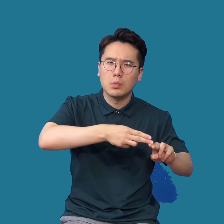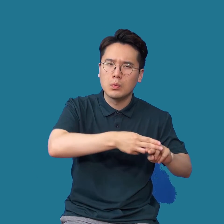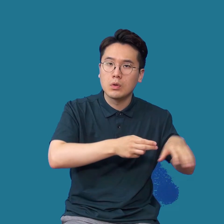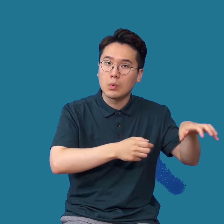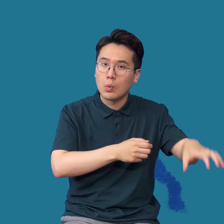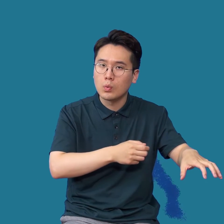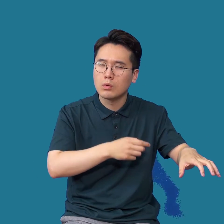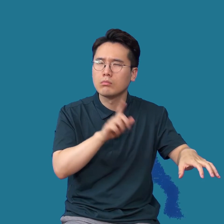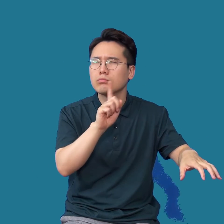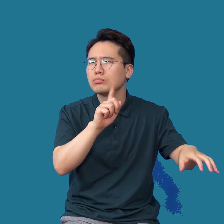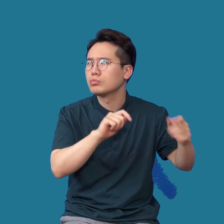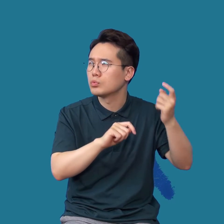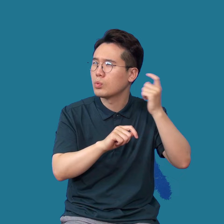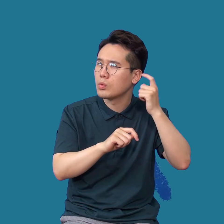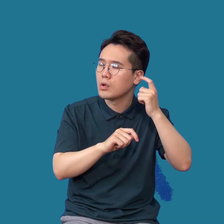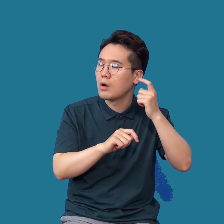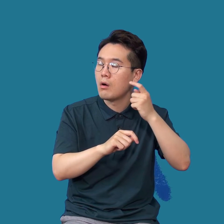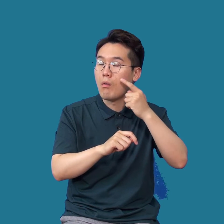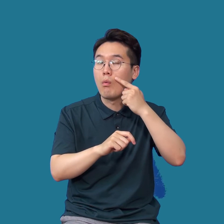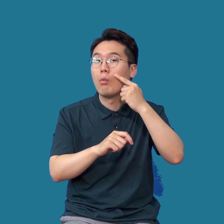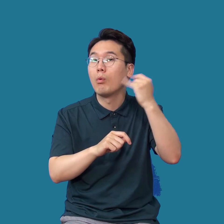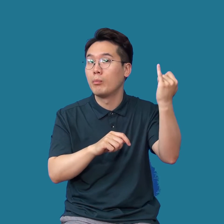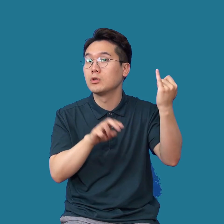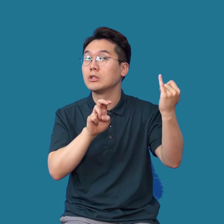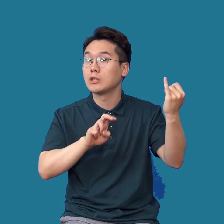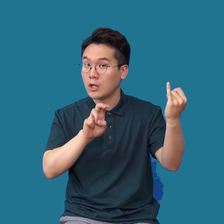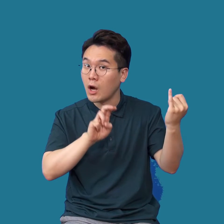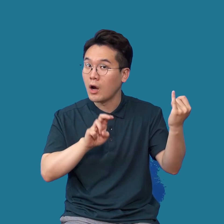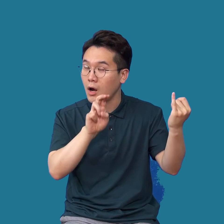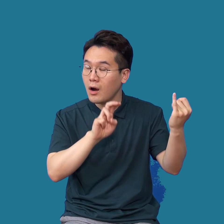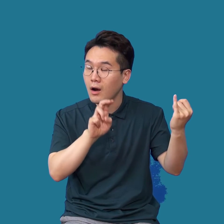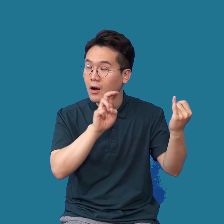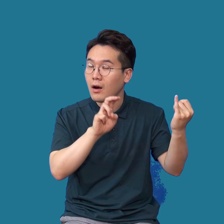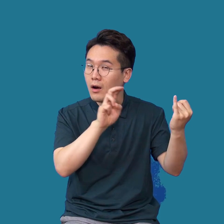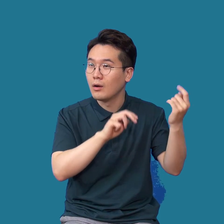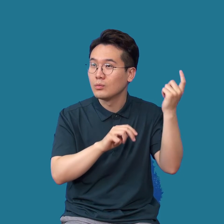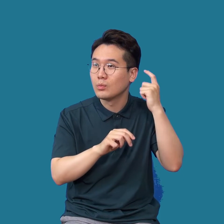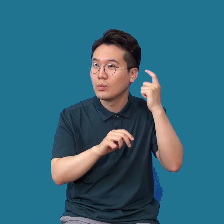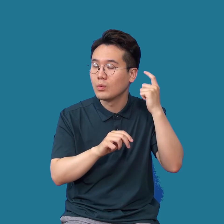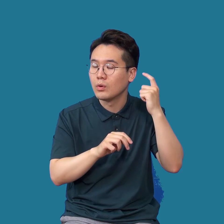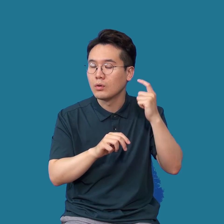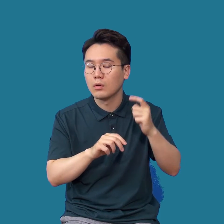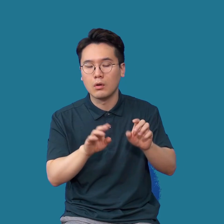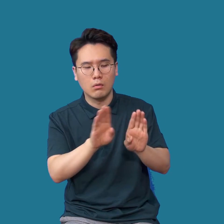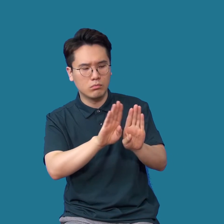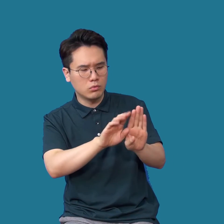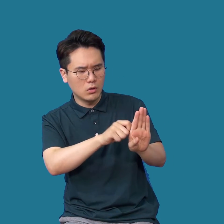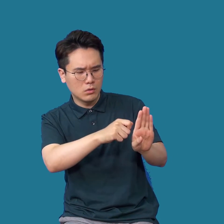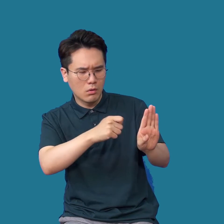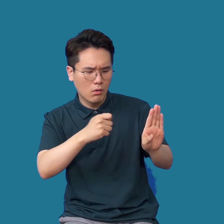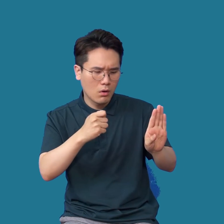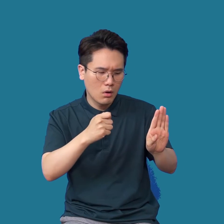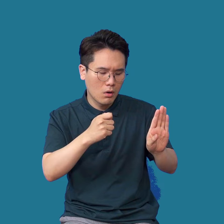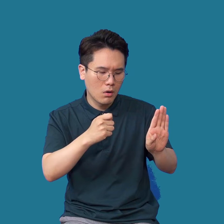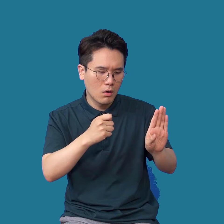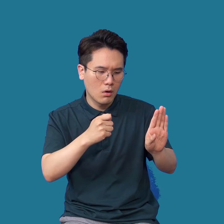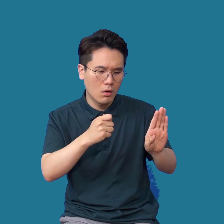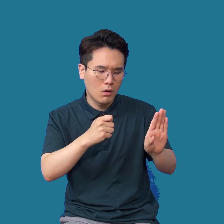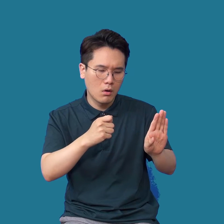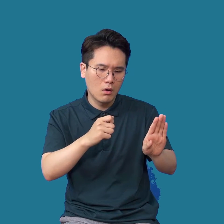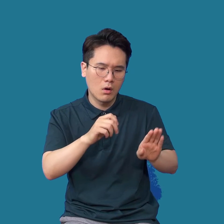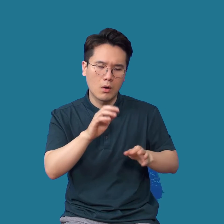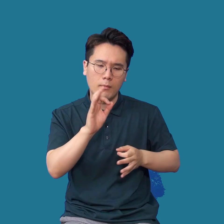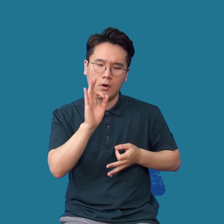소리가 들립니다. 현관에서 멈추어 섰답니다. 그 순간에